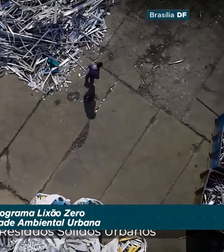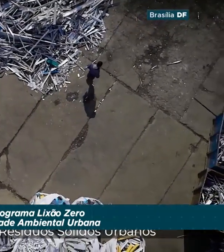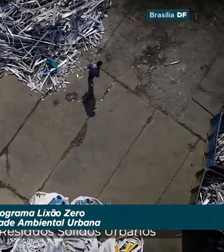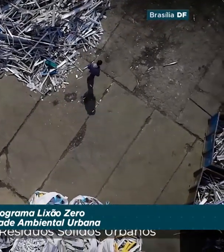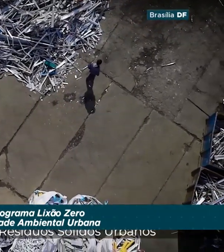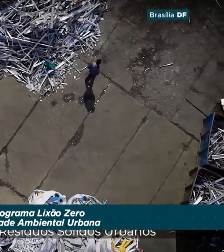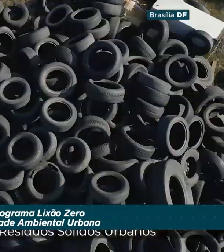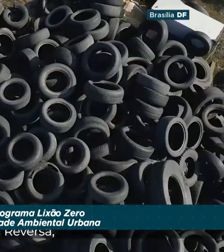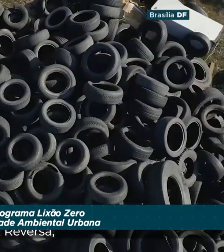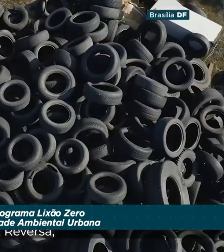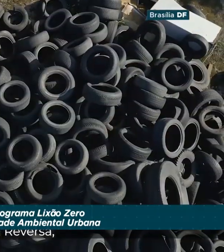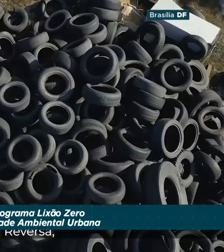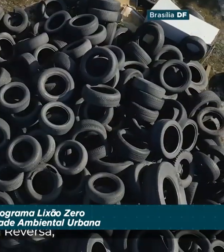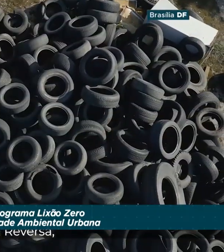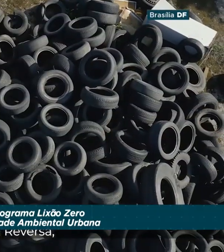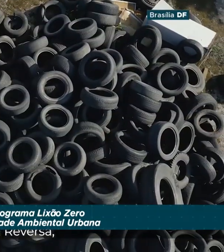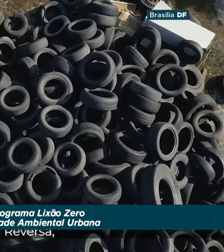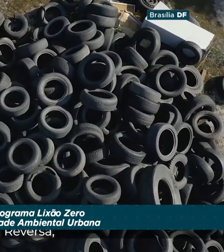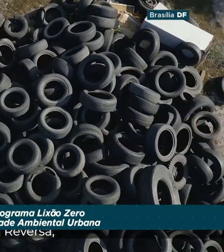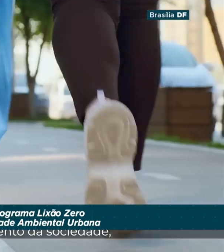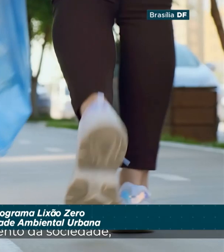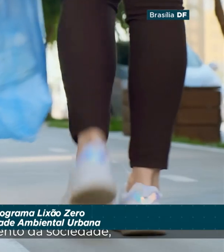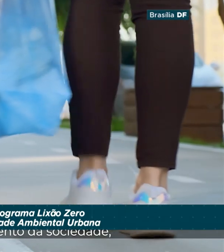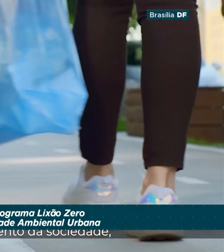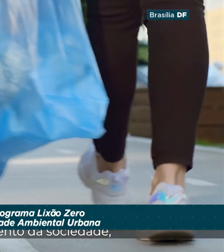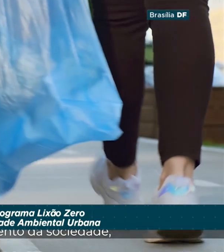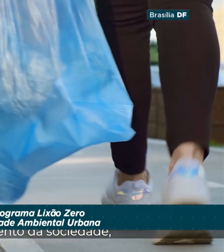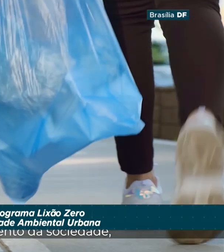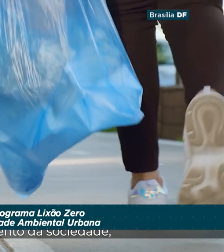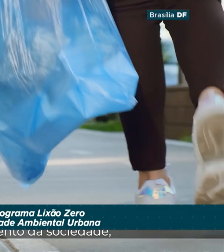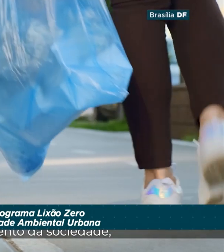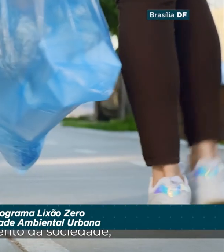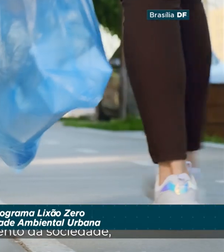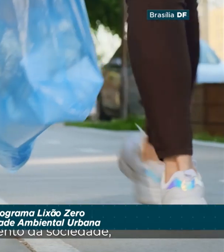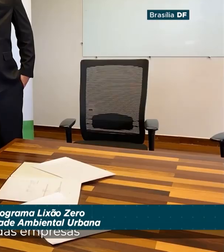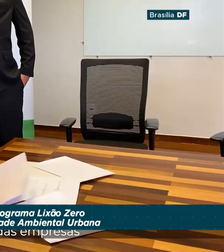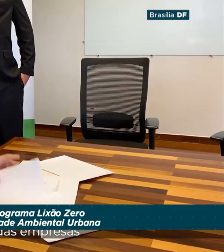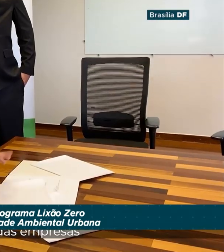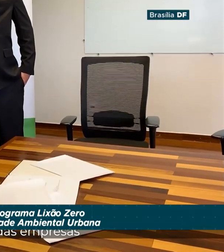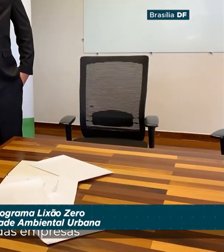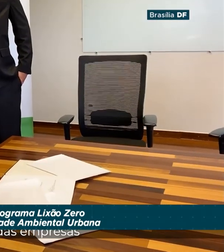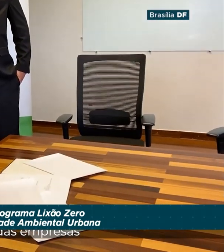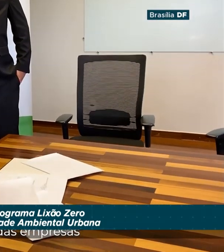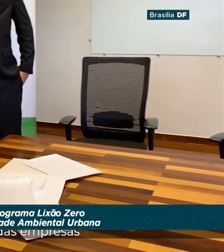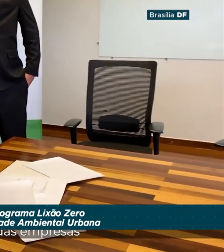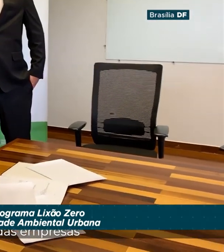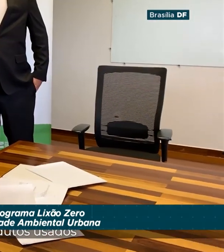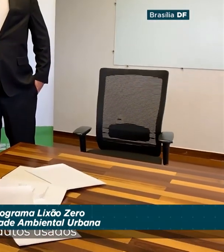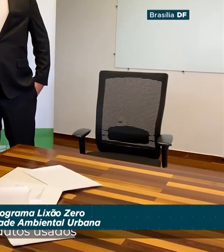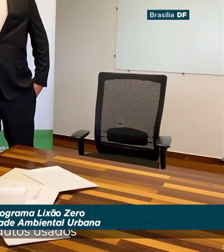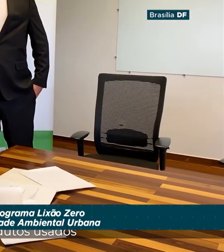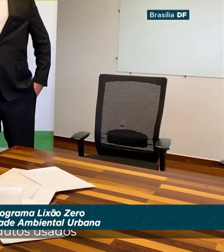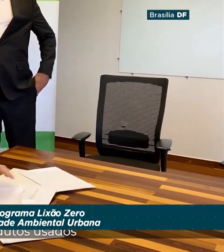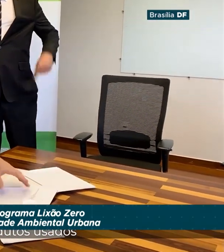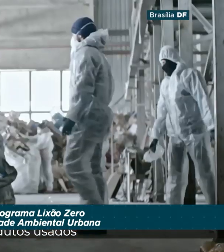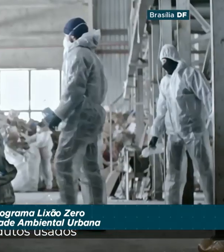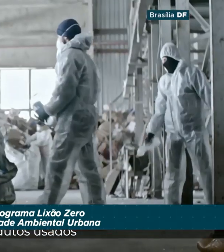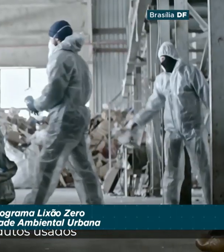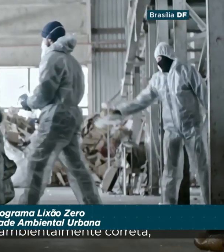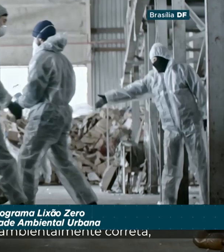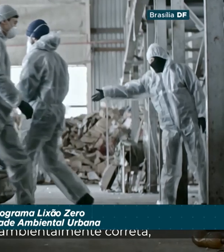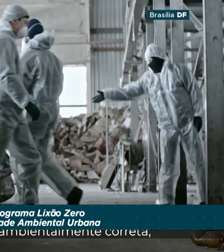resíduos sólidos urbanos é a logística reversa, que prevê o envolvimento da sociedade, dos governos e das empresas para que os